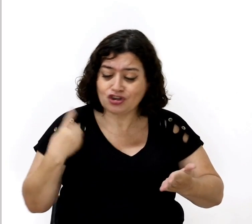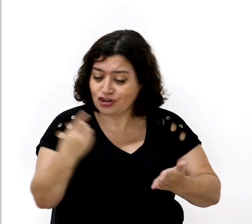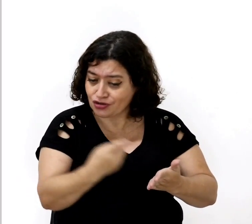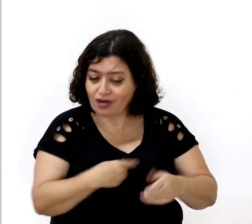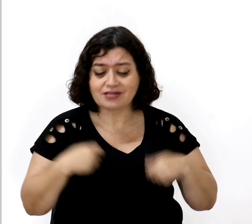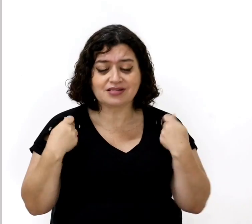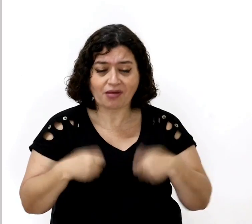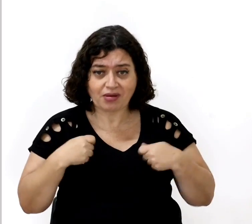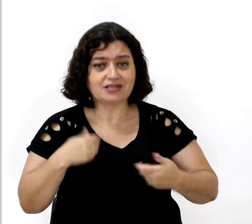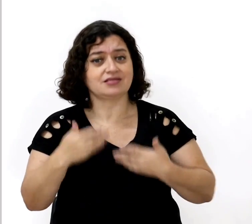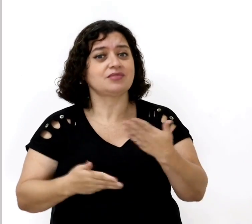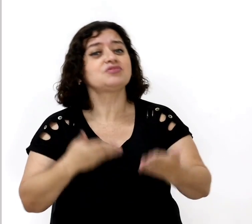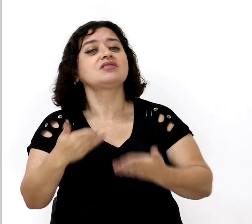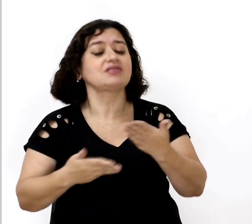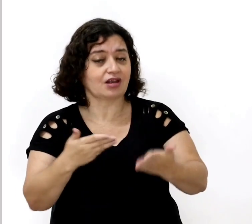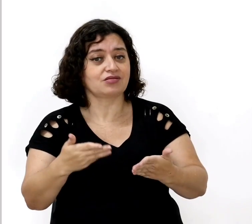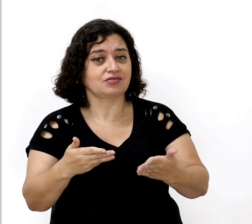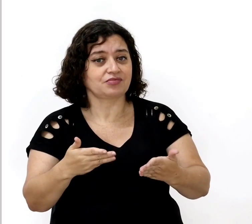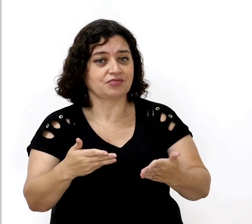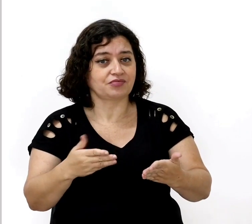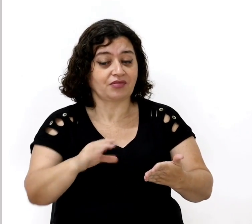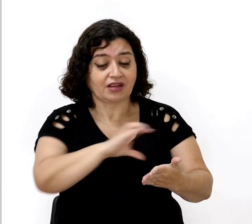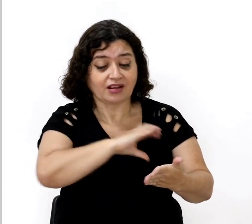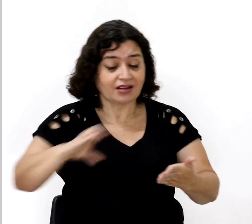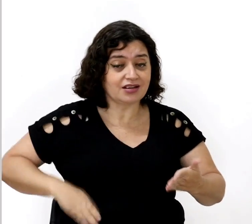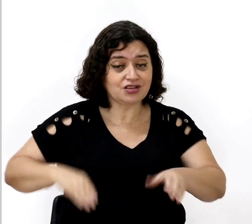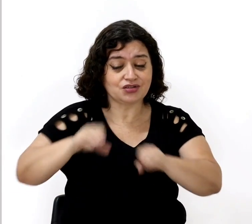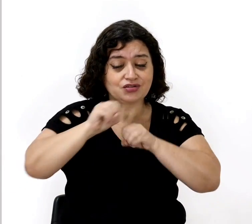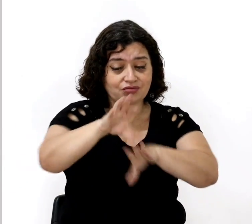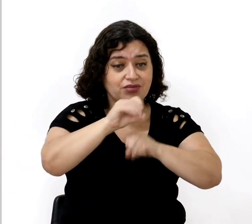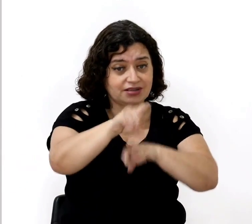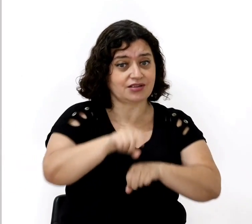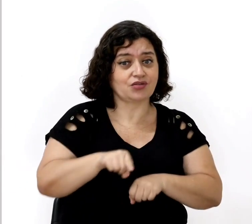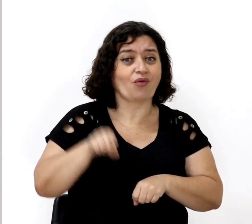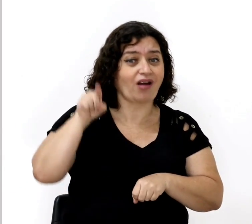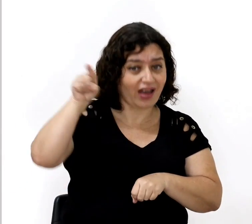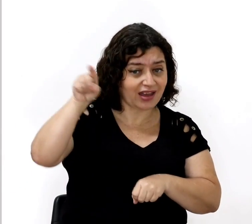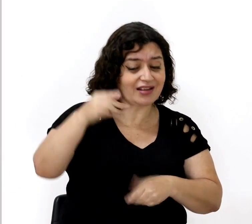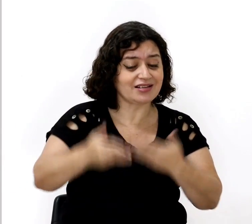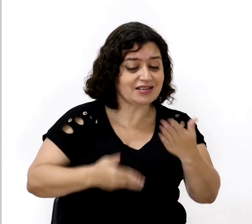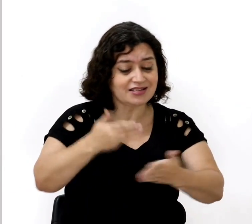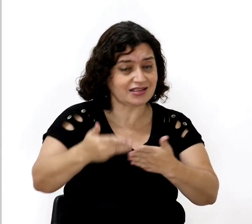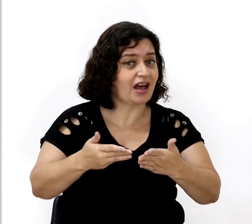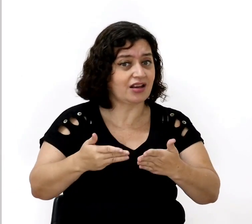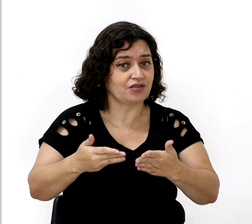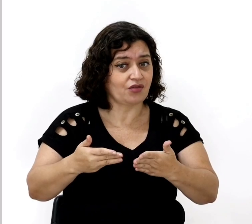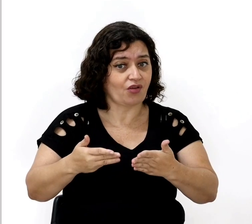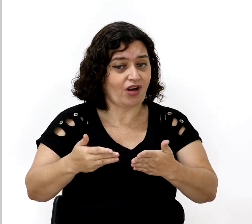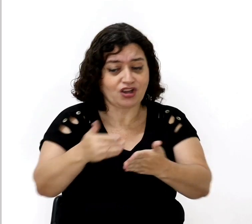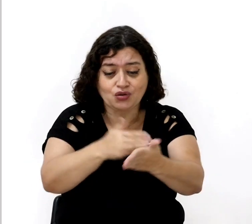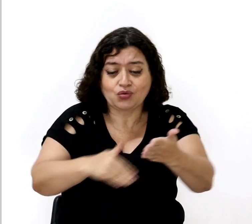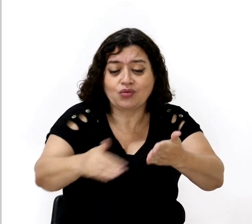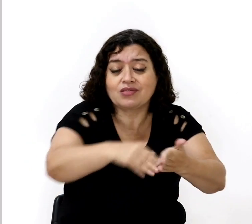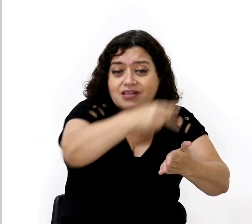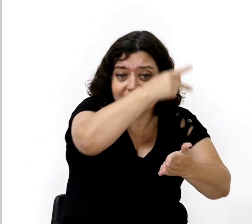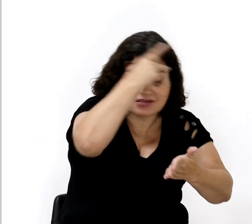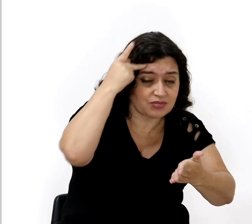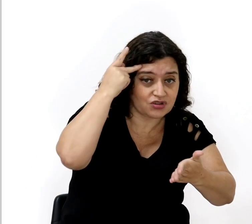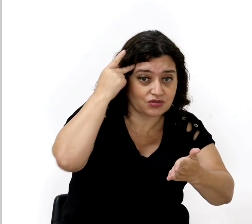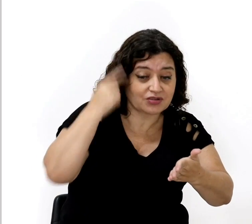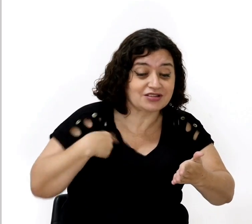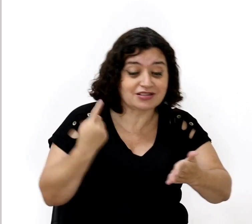ser servos. E Cristo nos ensinou, ele foi um servo que serviu a todos, e que nós também precisamos ter essa ideia